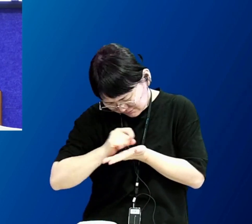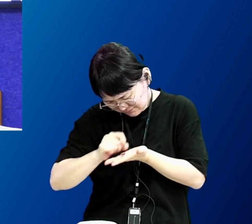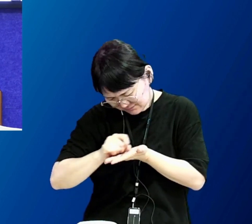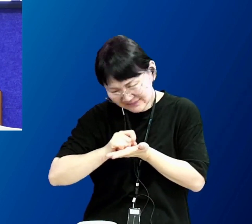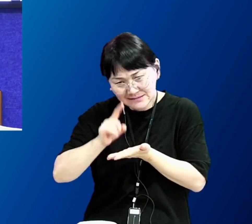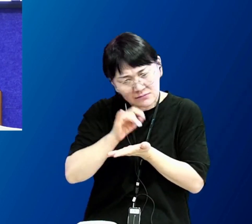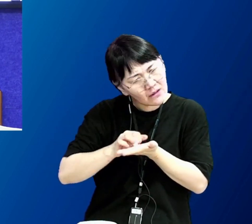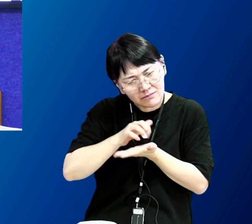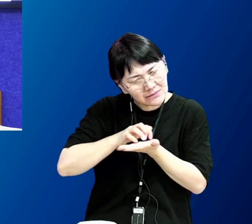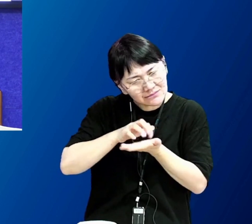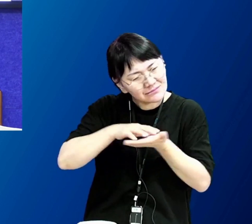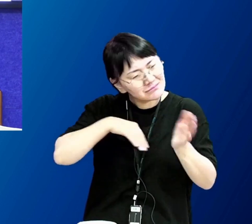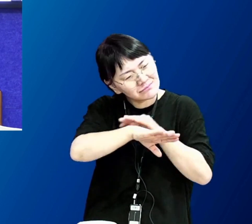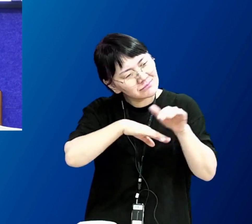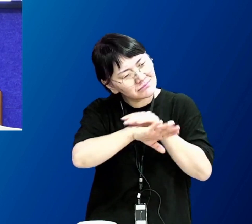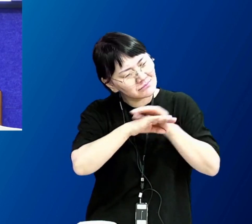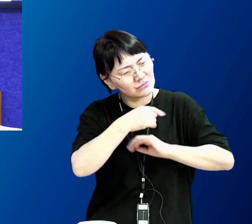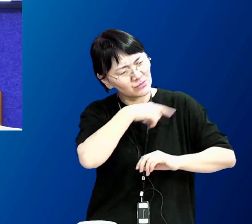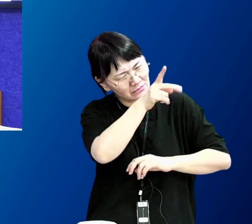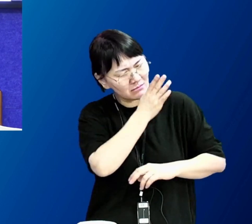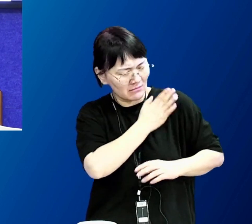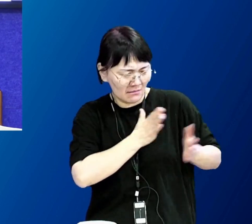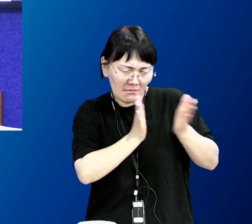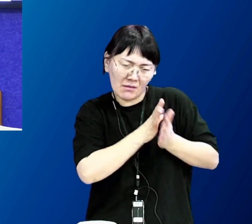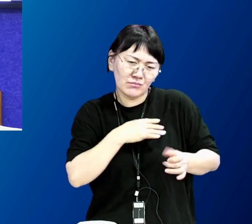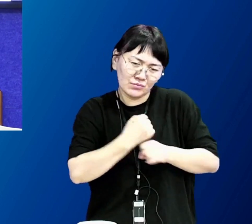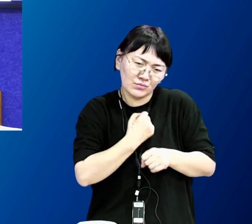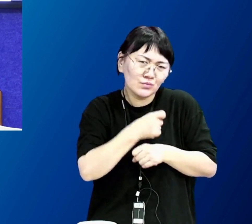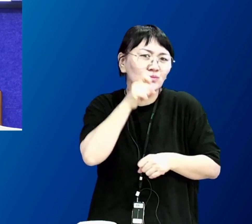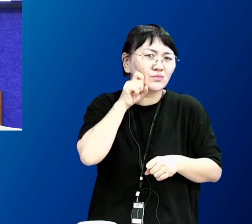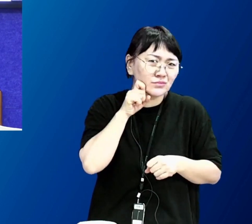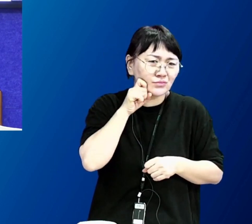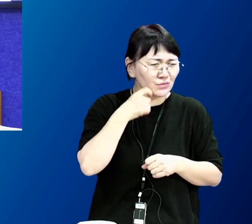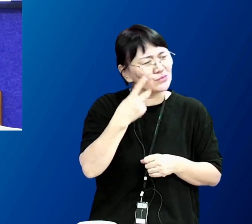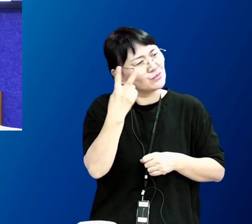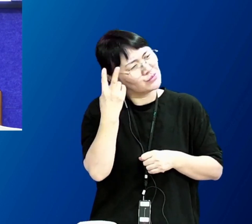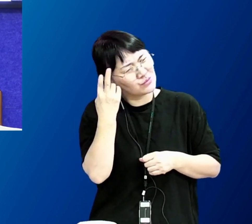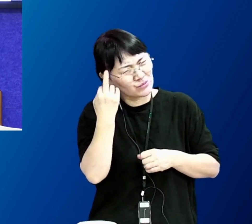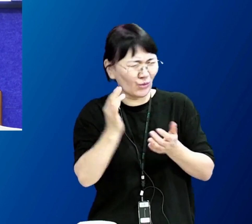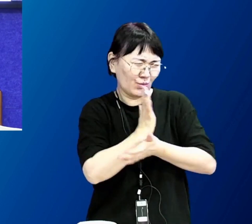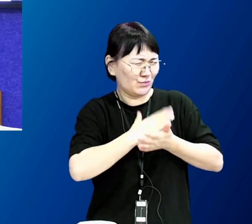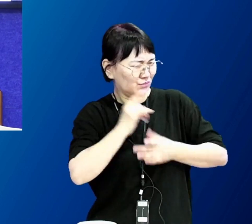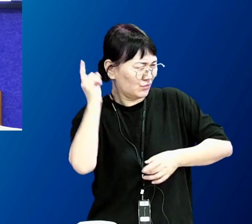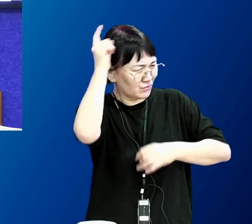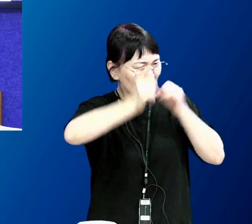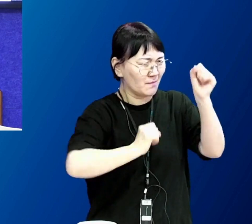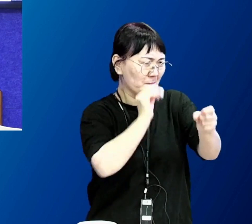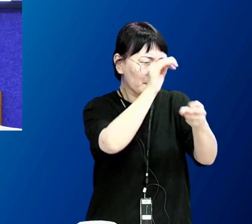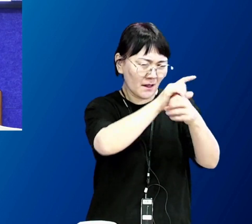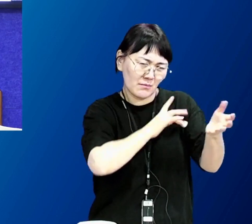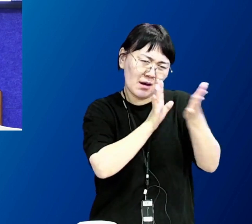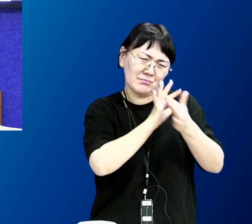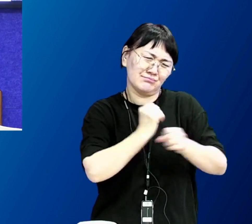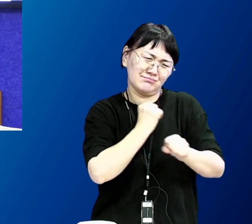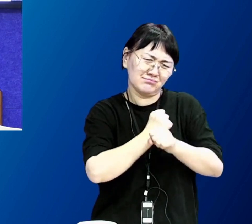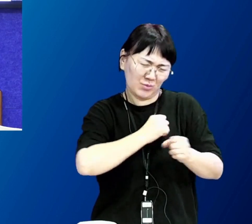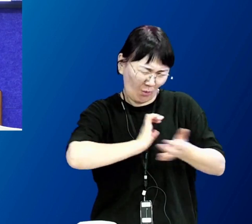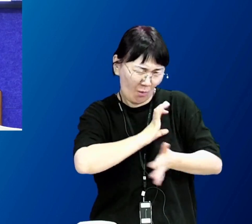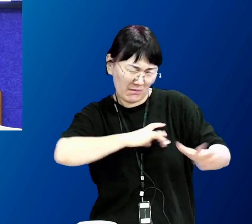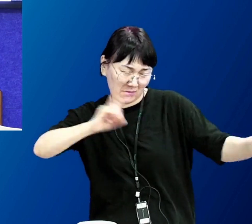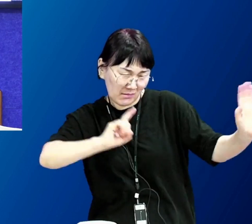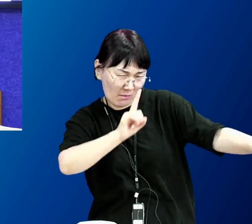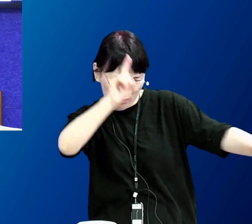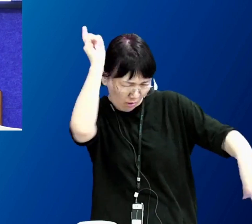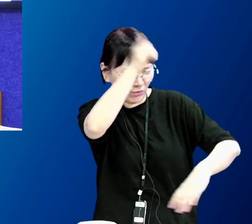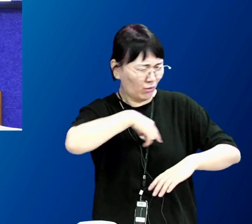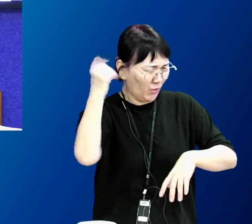байх вэ? Би чамтайгаа үргэлж хамт байхыг хүсэж байна. Нэг өдрийн ч өмнө болтохоо би чамтай хамт баймаар байна. Чам дээр бушуухан